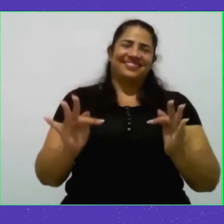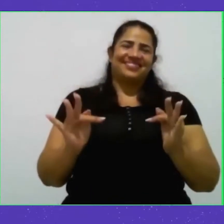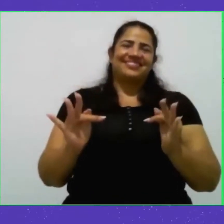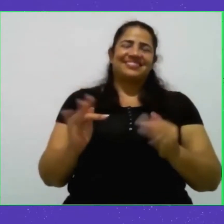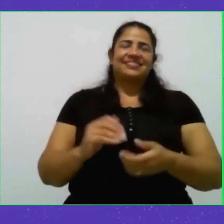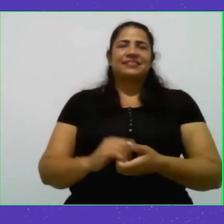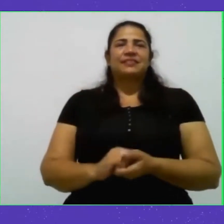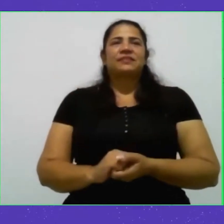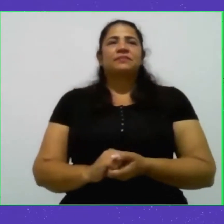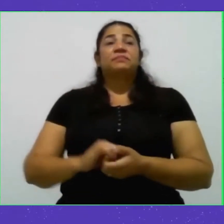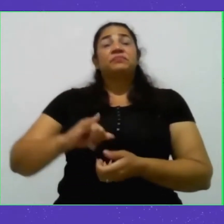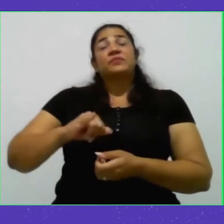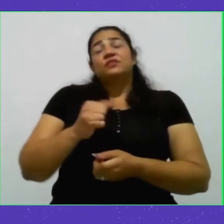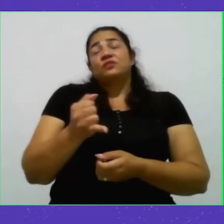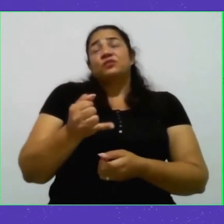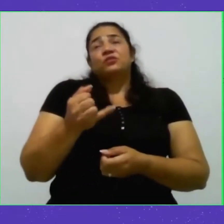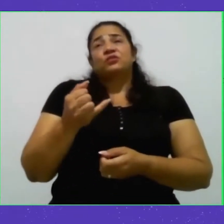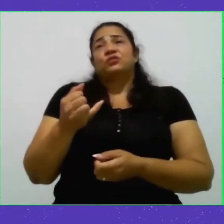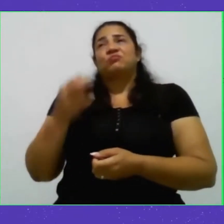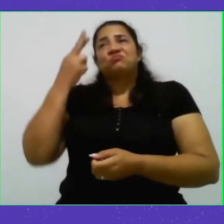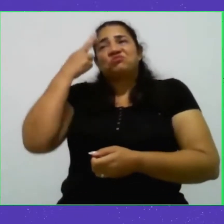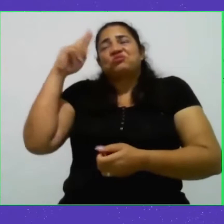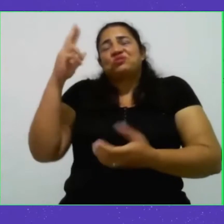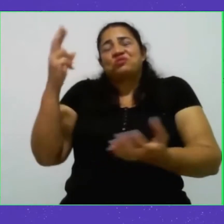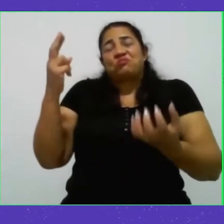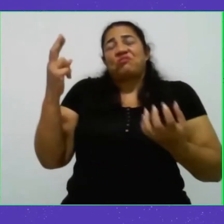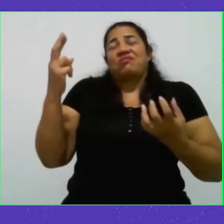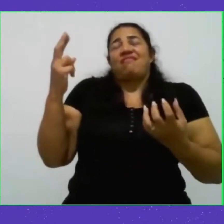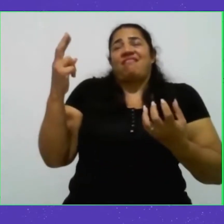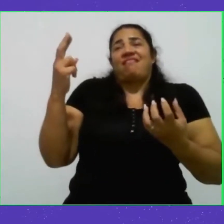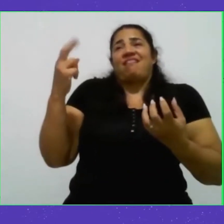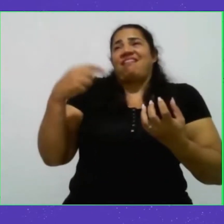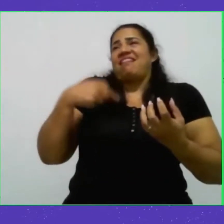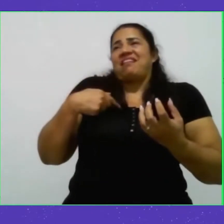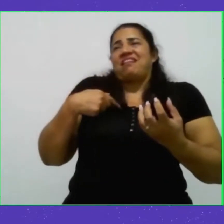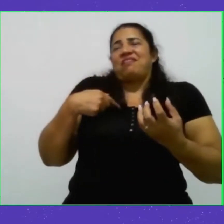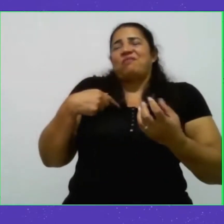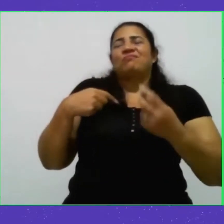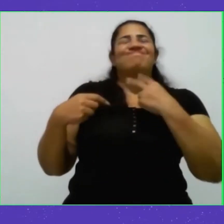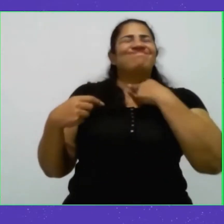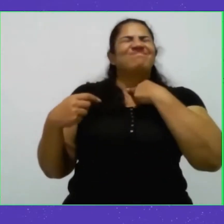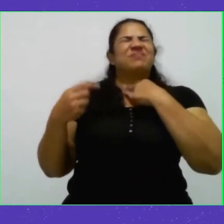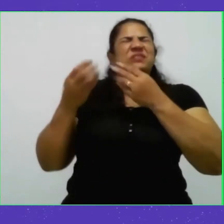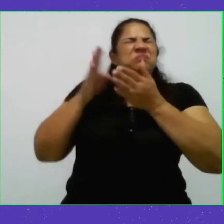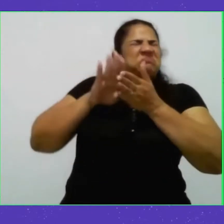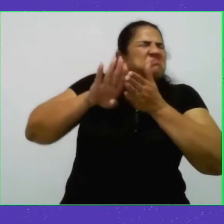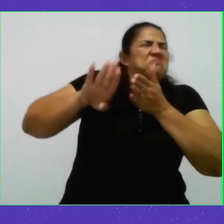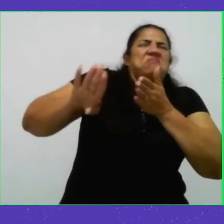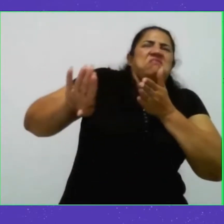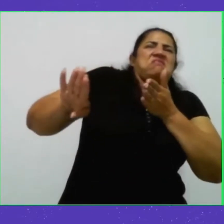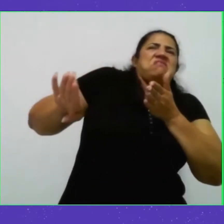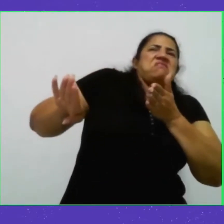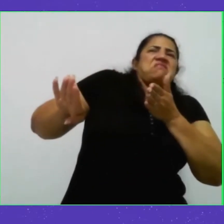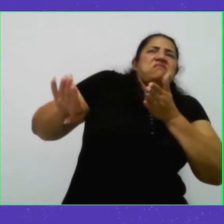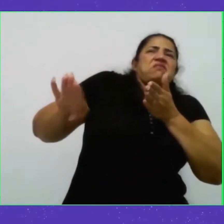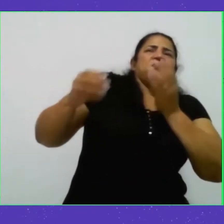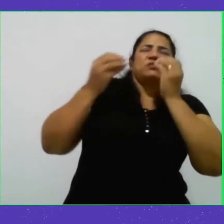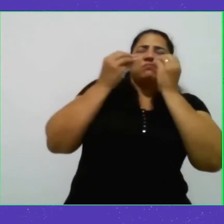Ele quer, quem sou eu para rejeitar? Quem sou eu para dificultar?